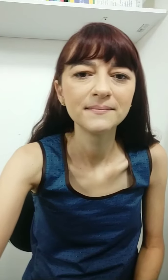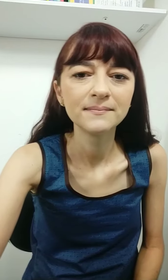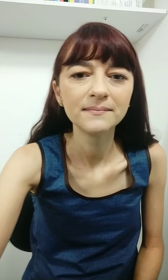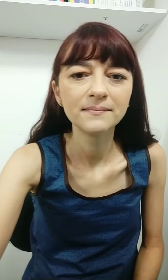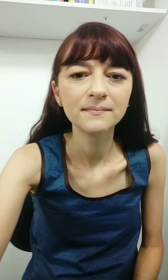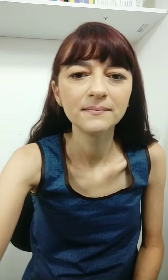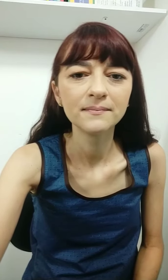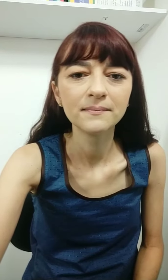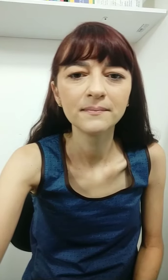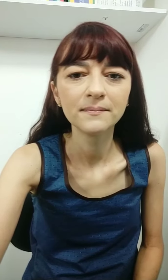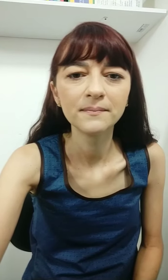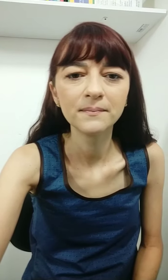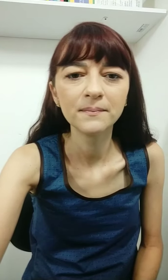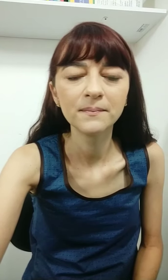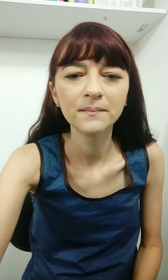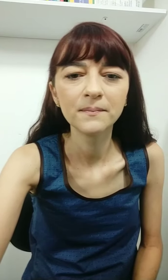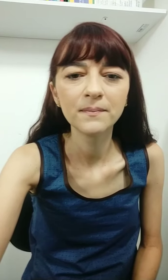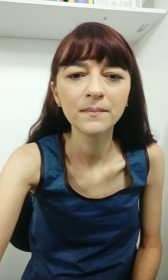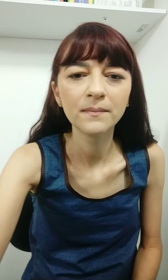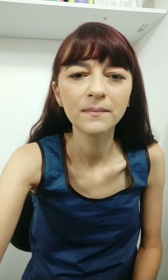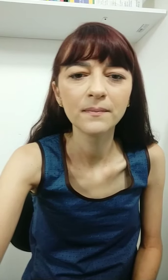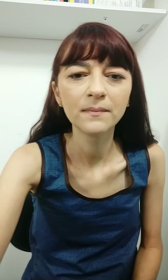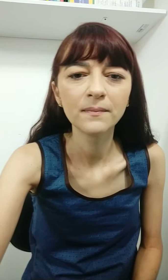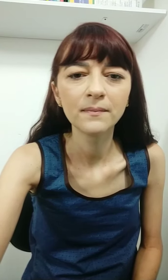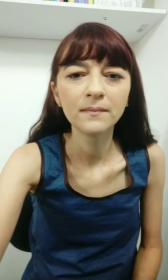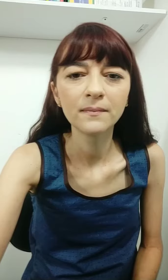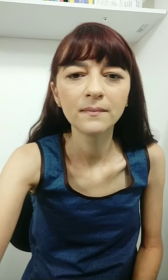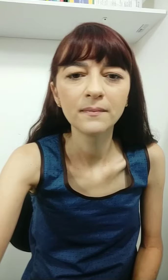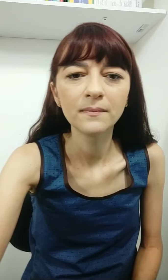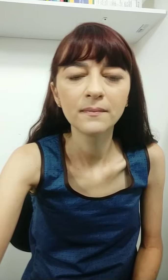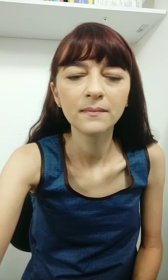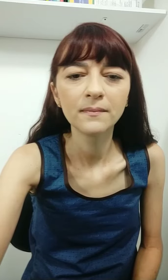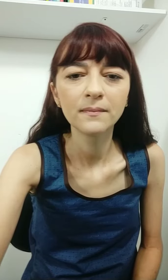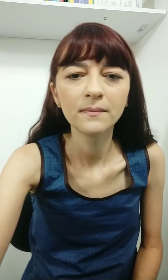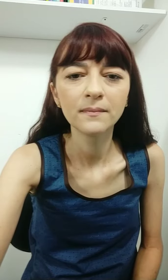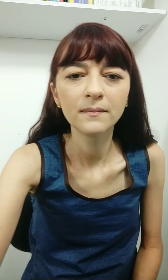seu contexto, tá bom? Qual que era o erro, se é o acerto.